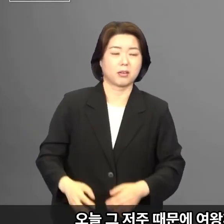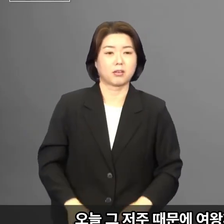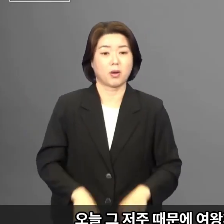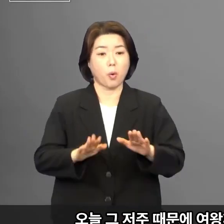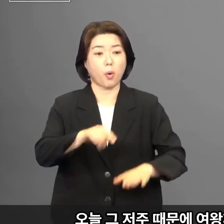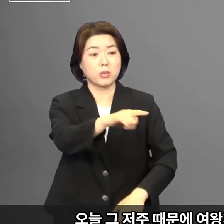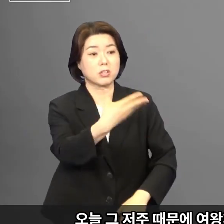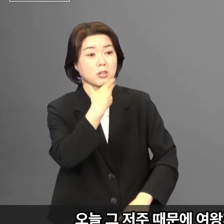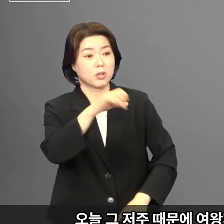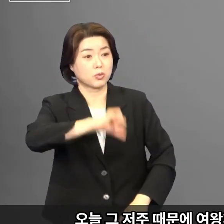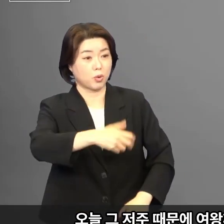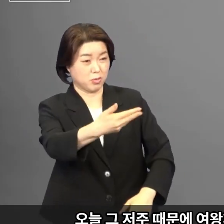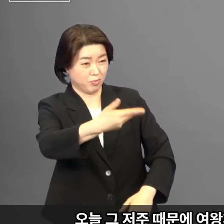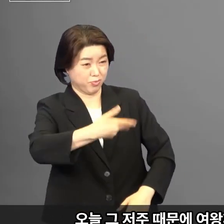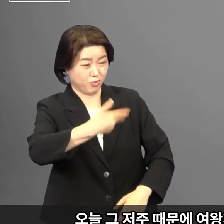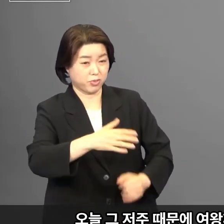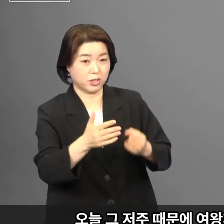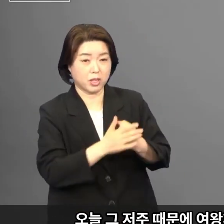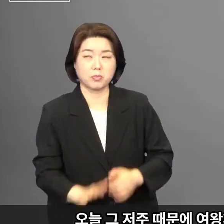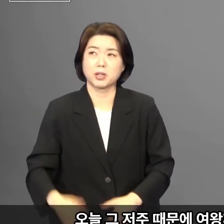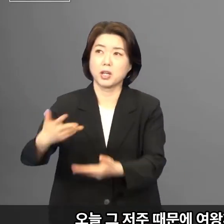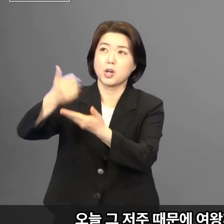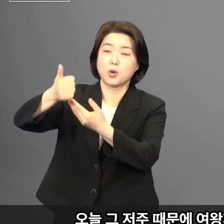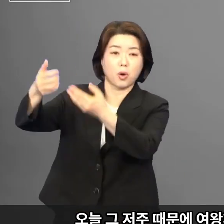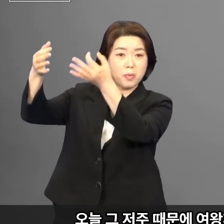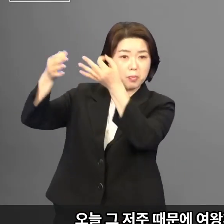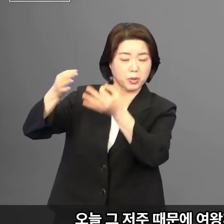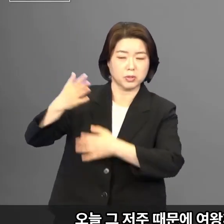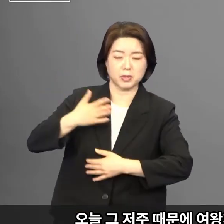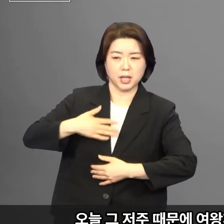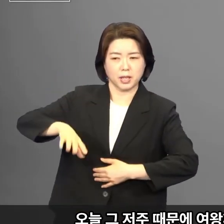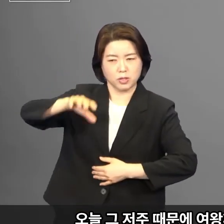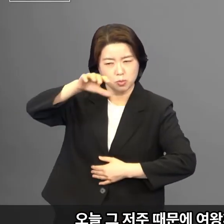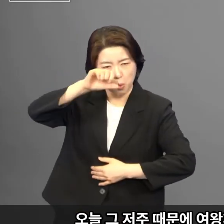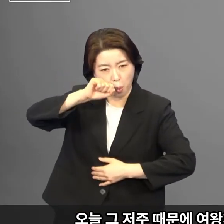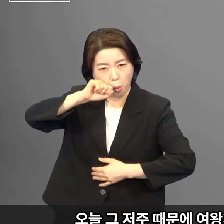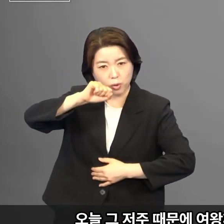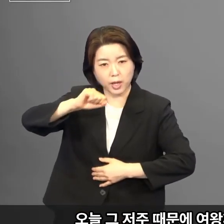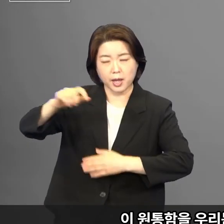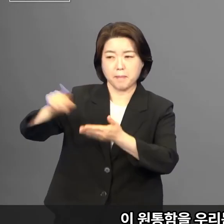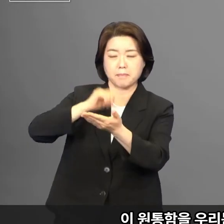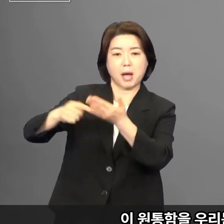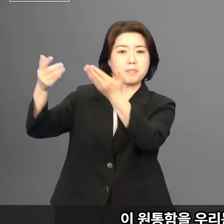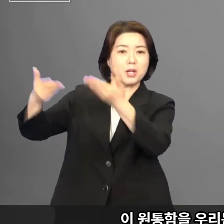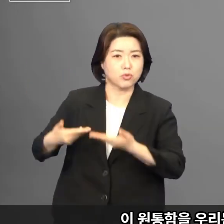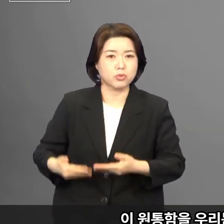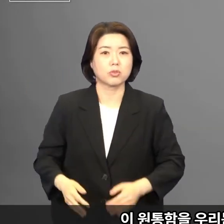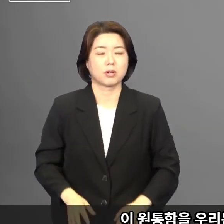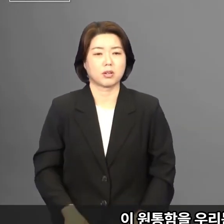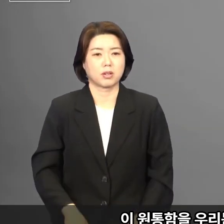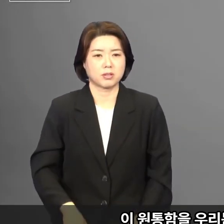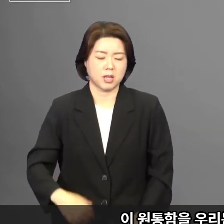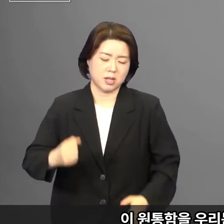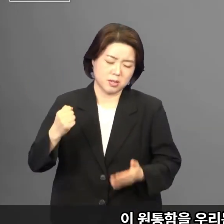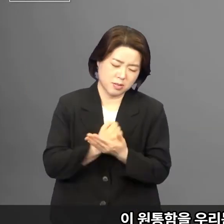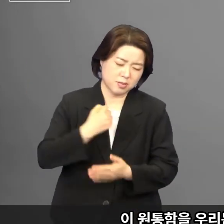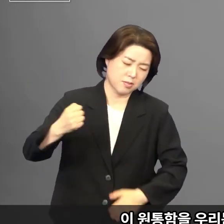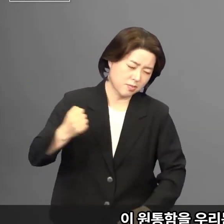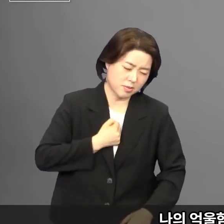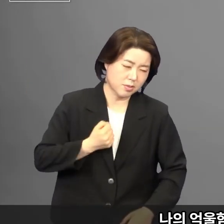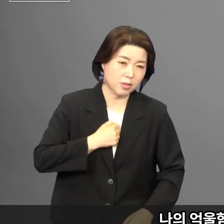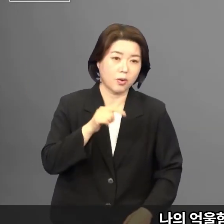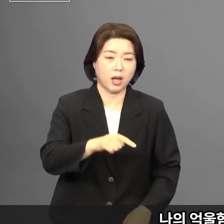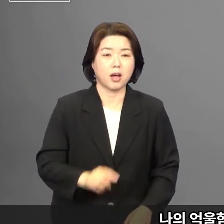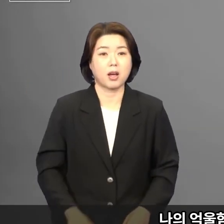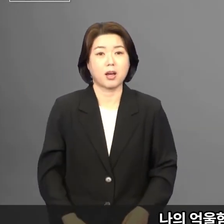그 저주 때문에 여호와께서 선으로 내게 갚아주시리라. 이 원통함을 우리는 이렇게 해석을